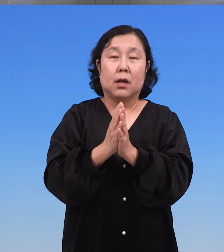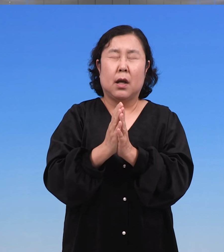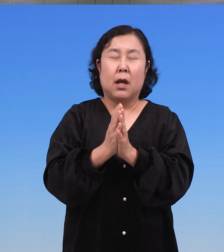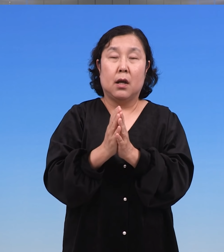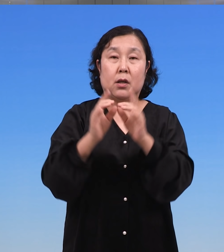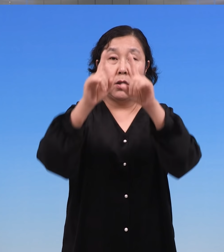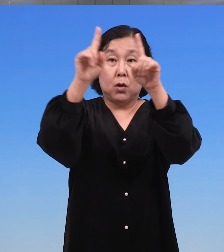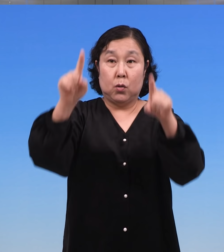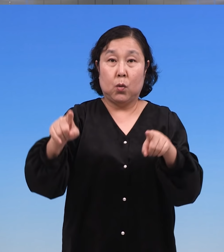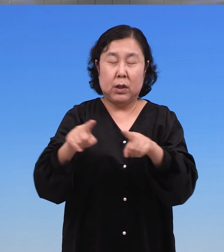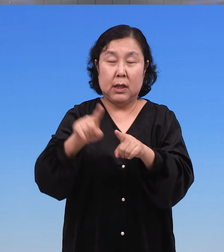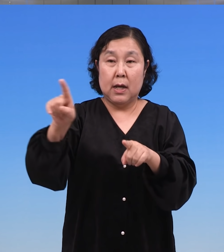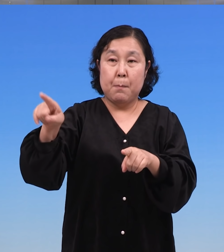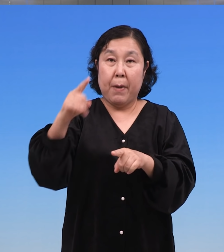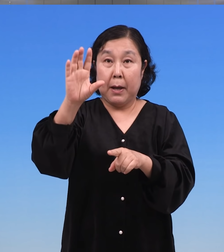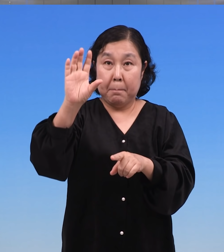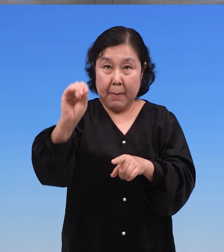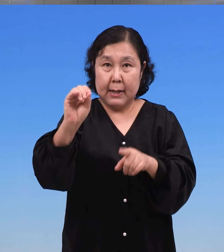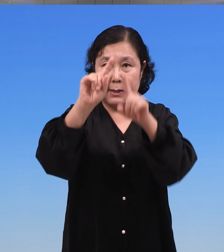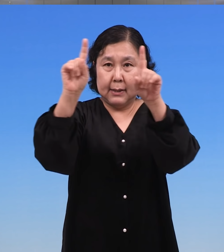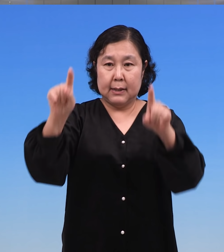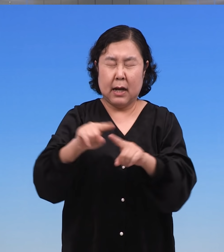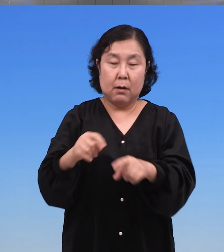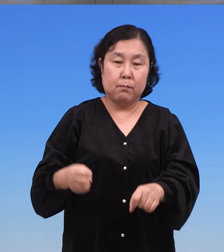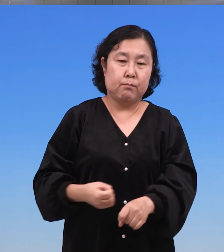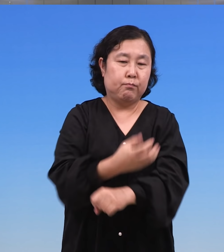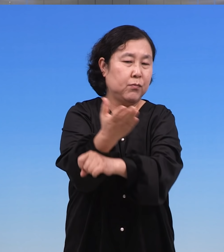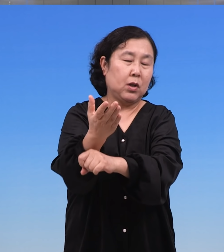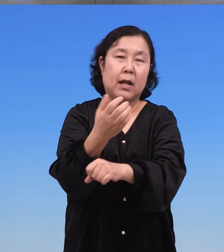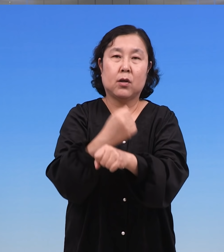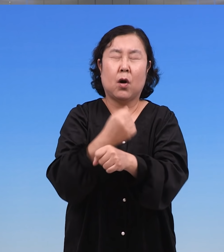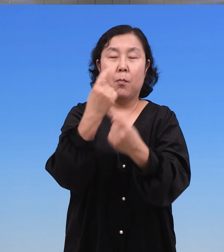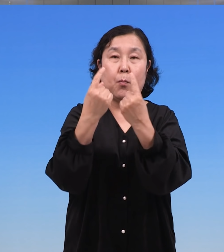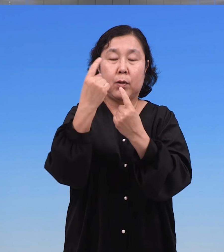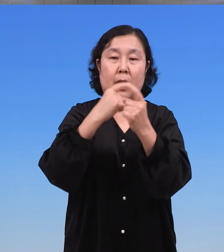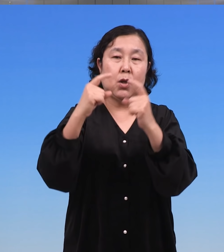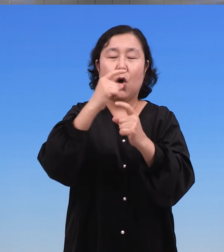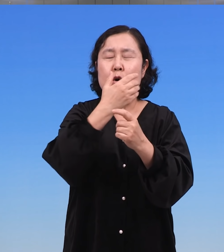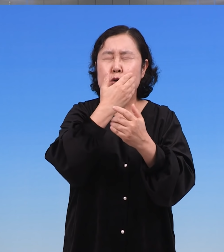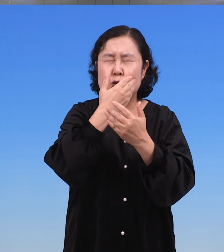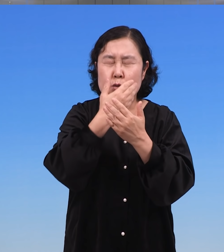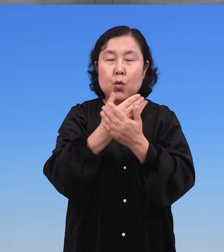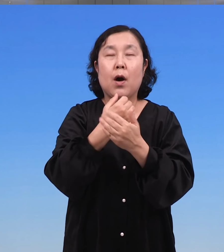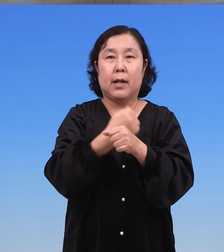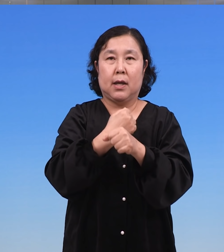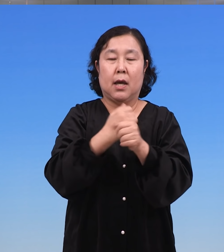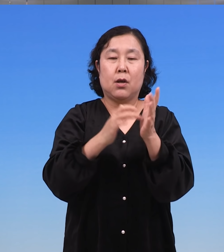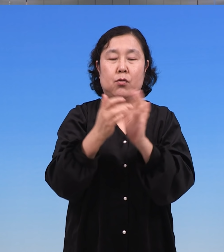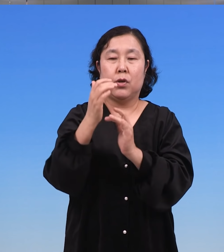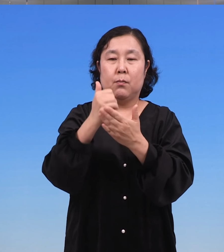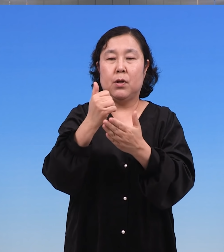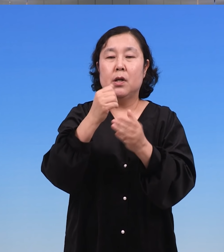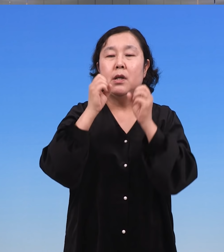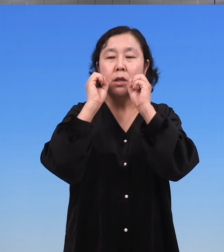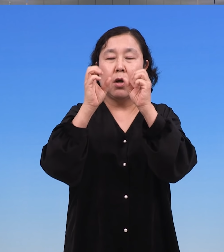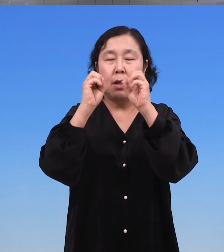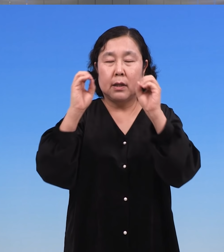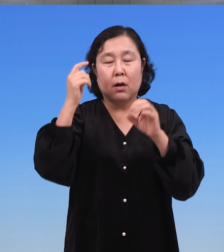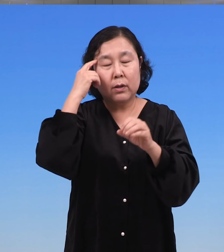것보다 복음을 전하는데, 예수님을 소개하는데 이게 너무나 중요하다고 생각을 하거든요. 왜? 희생이